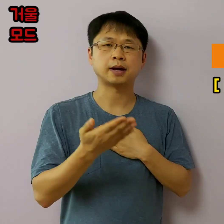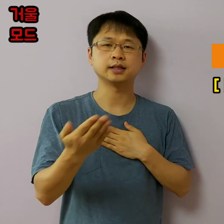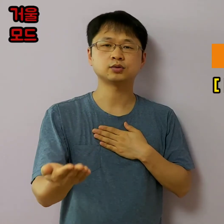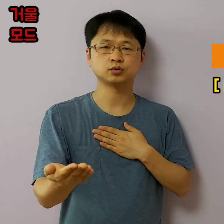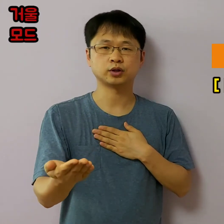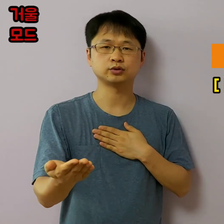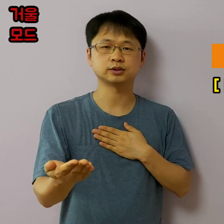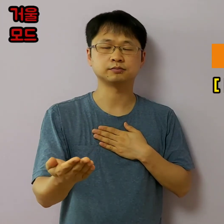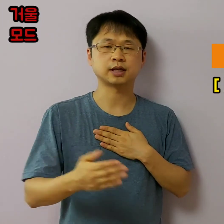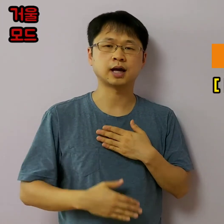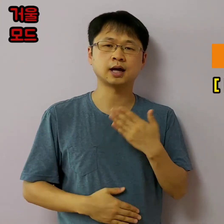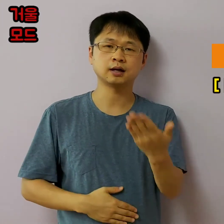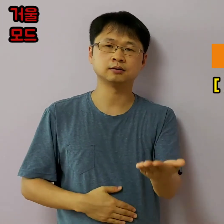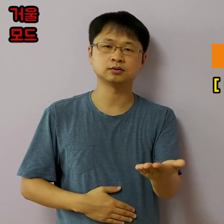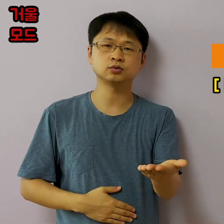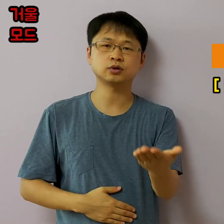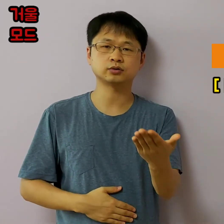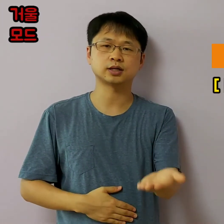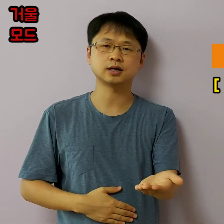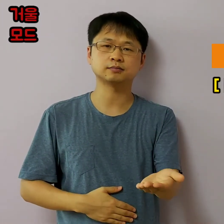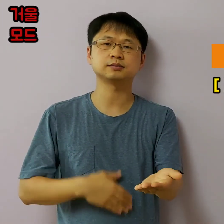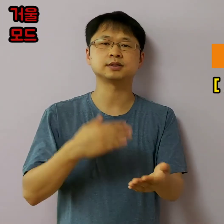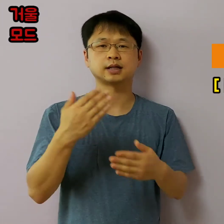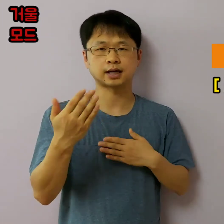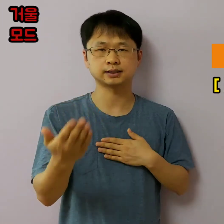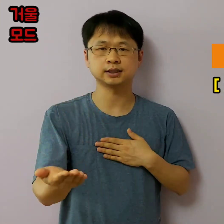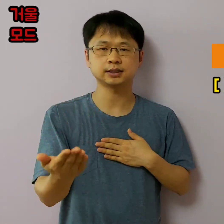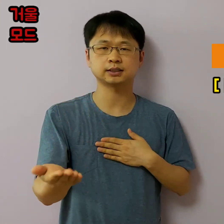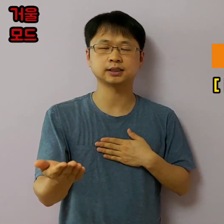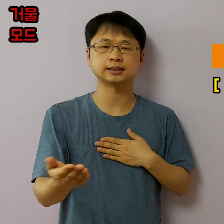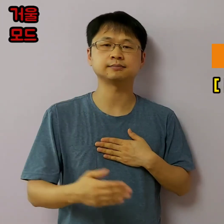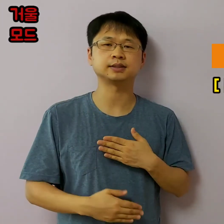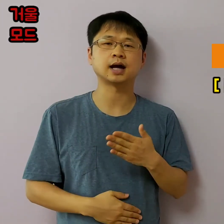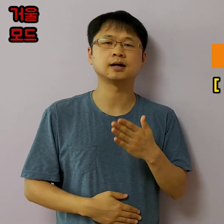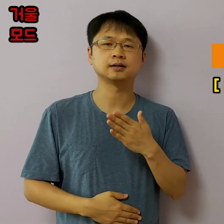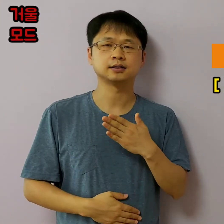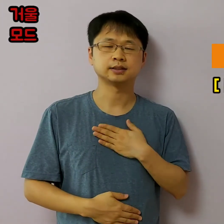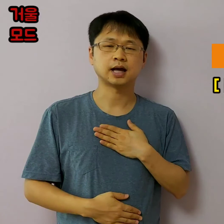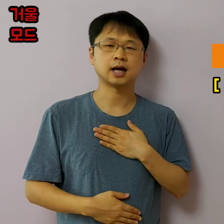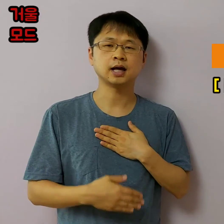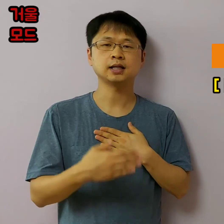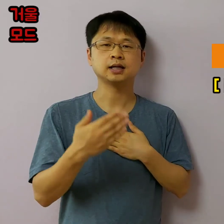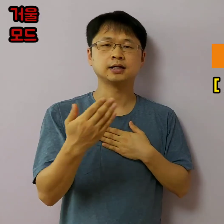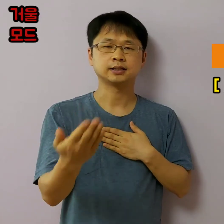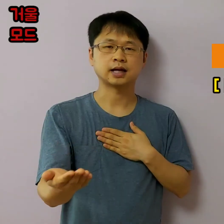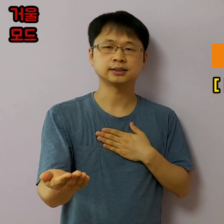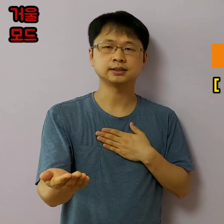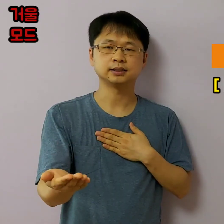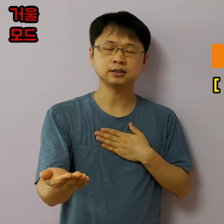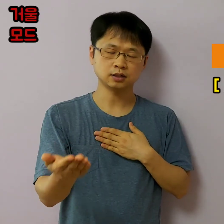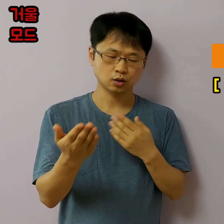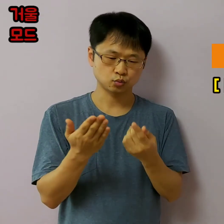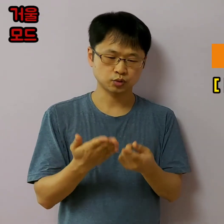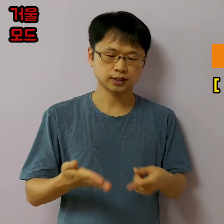반대 손으로 해줬습니다. 어느 손으로 해도 상관없습니다. 당신 같습니다. 나 당신을